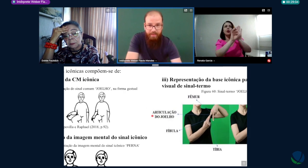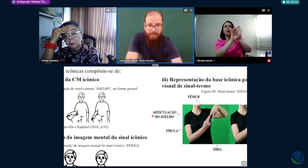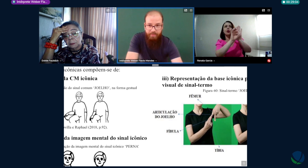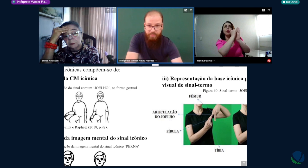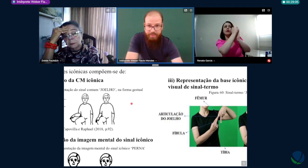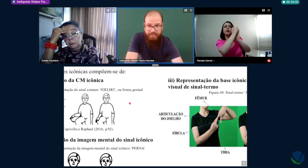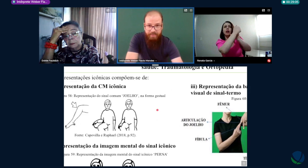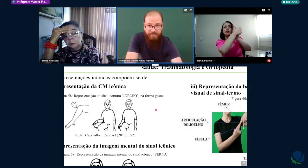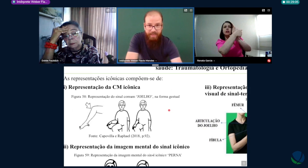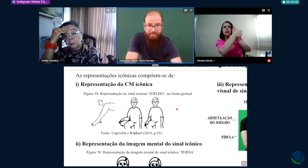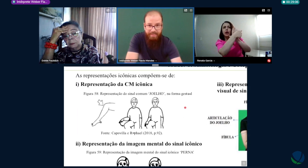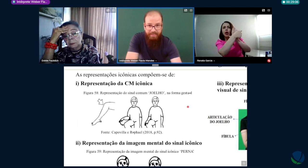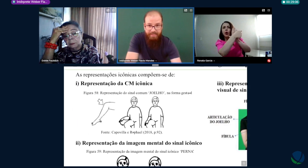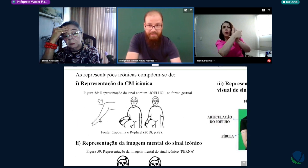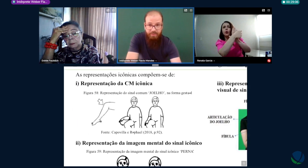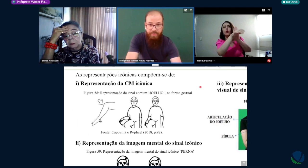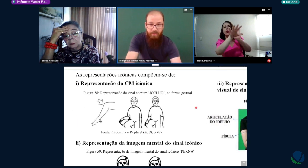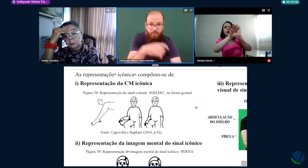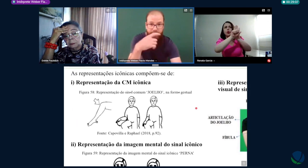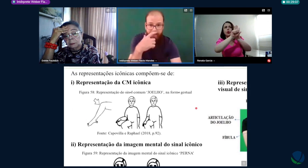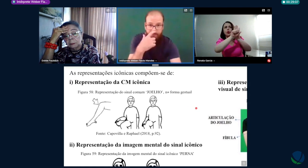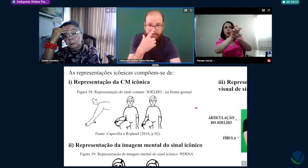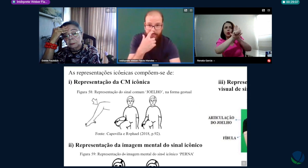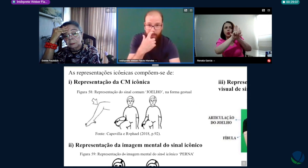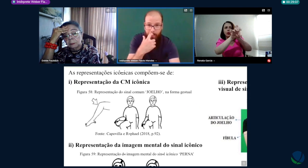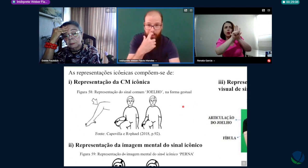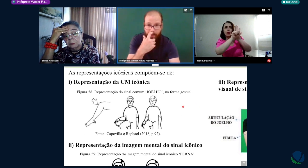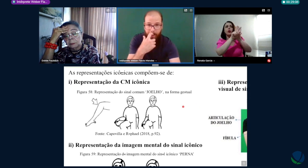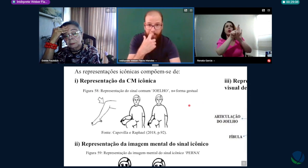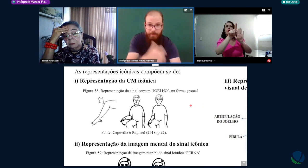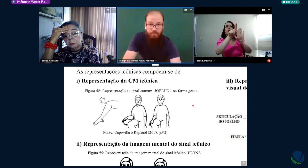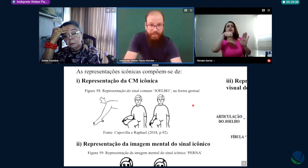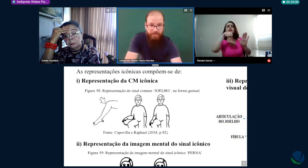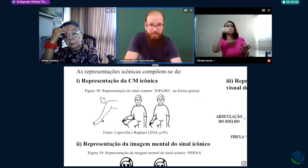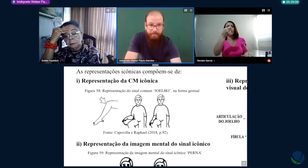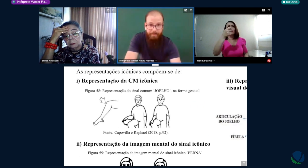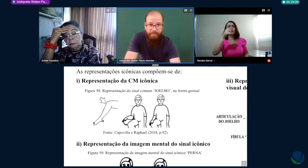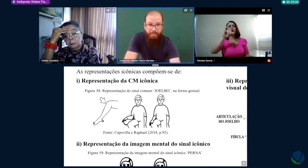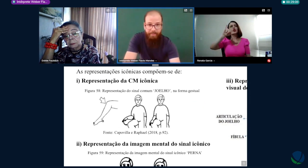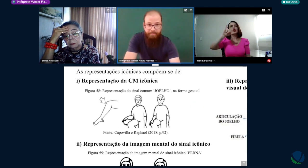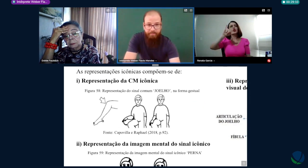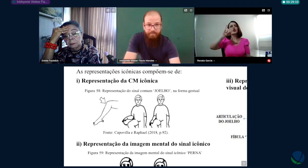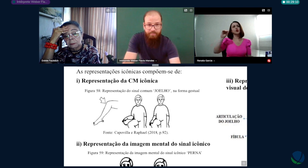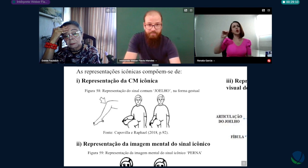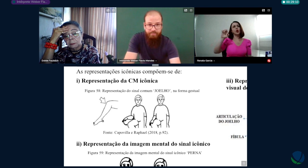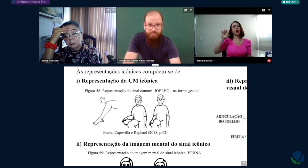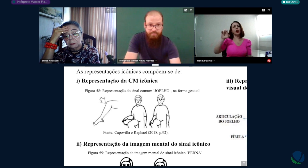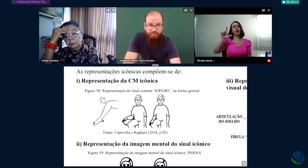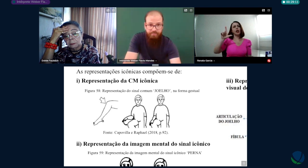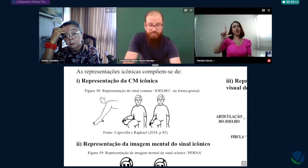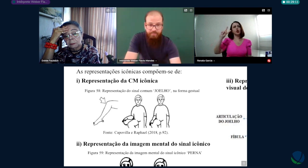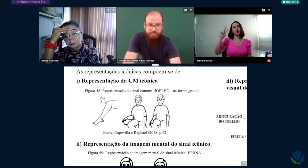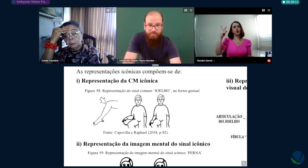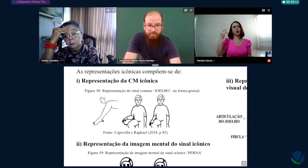aí nós temos a representação icônica do sinal joelho.